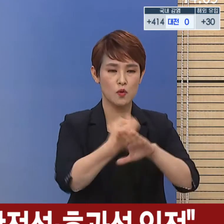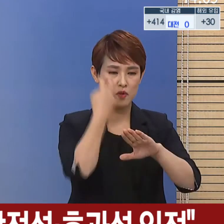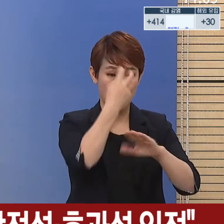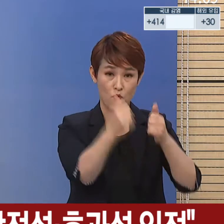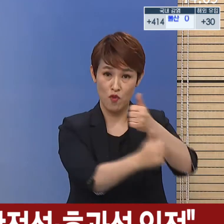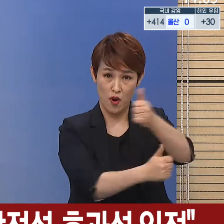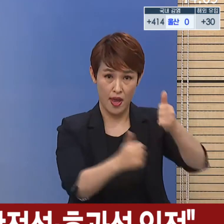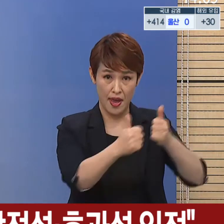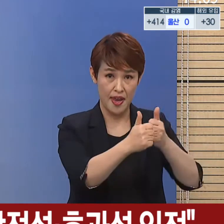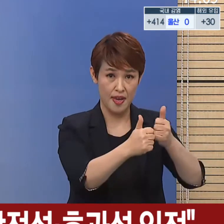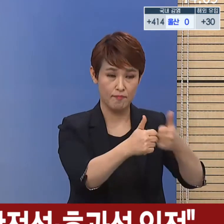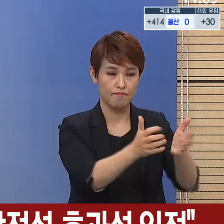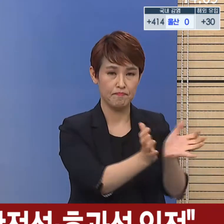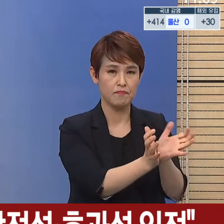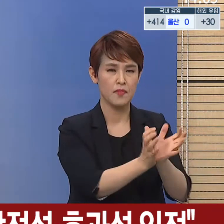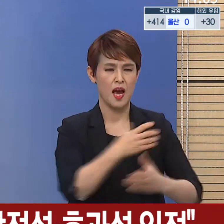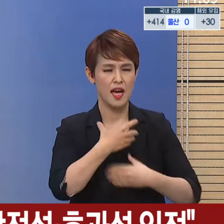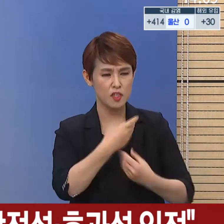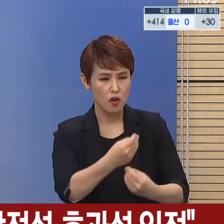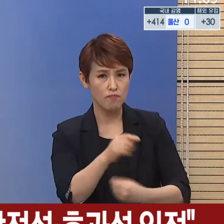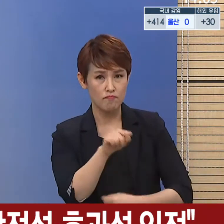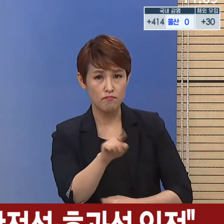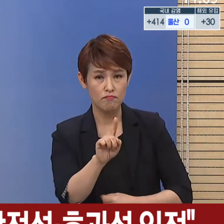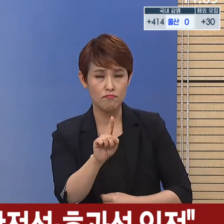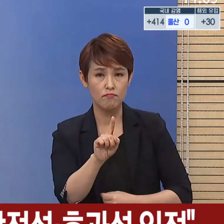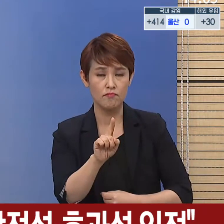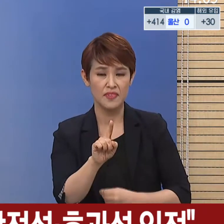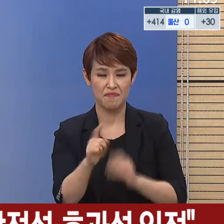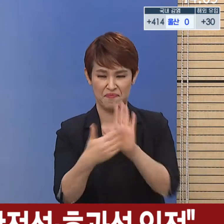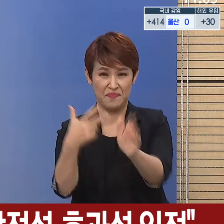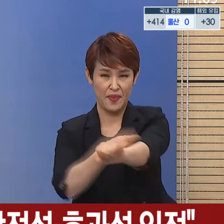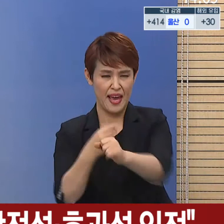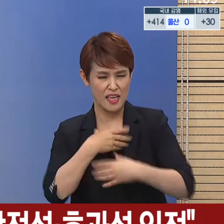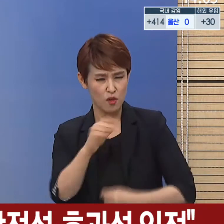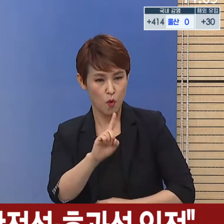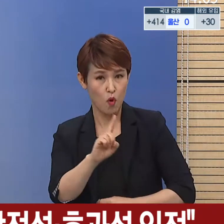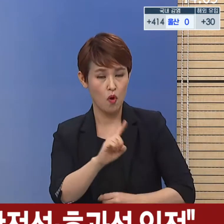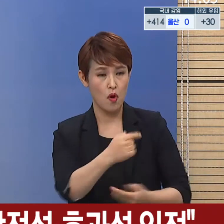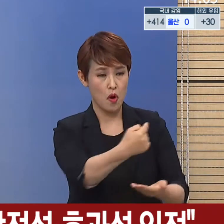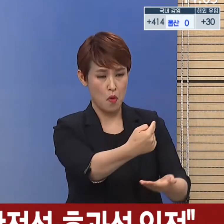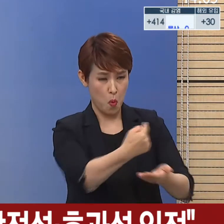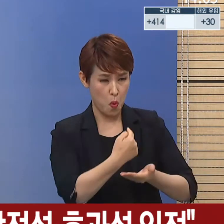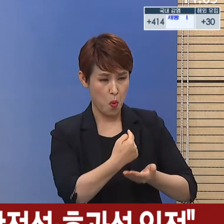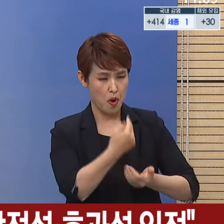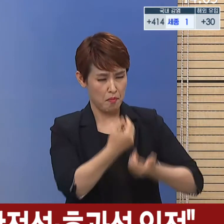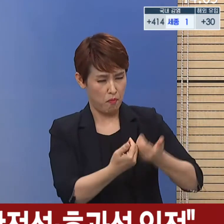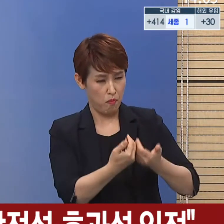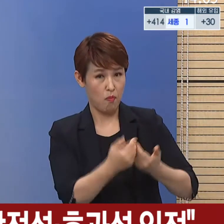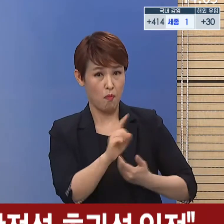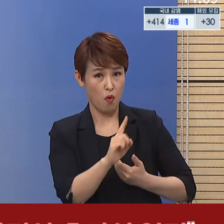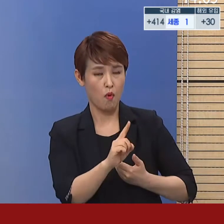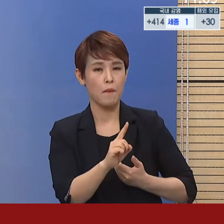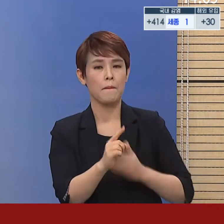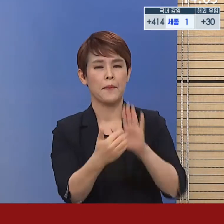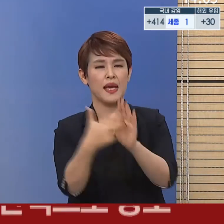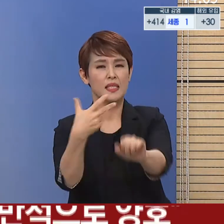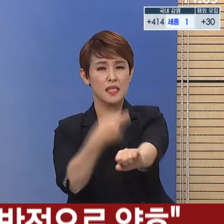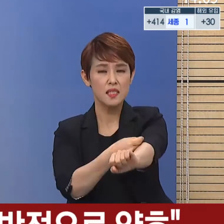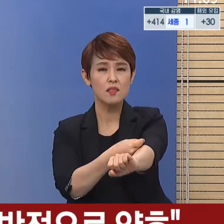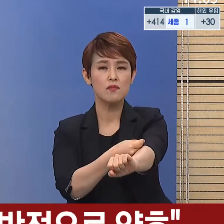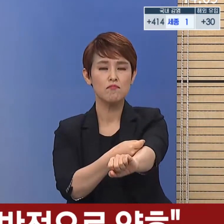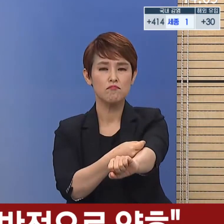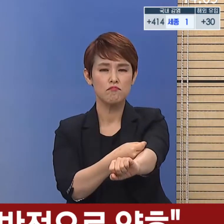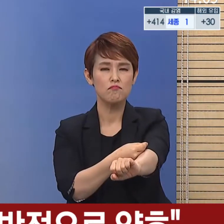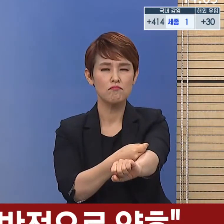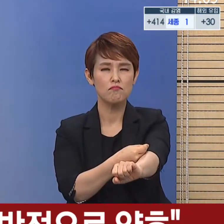최종점검위원회는 안전성과 관련하여 보고된 이상 사례는 대부분 백신 투여와 관련된